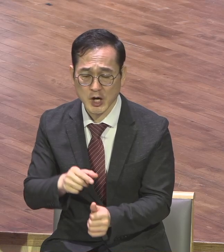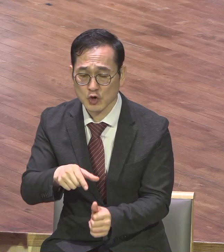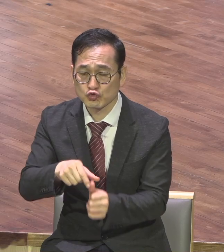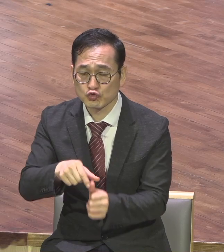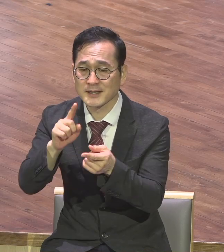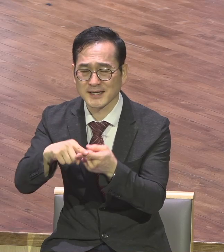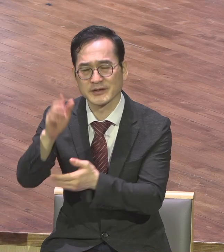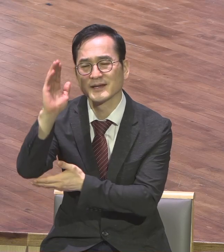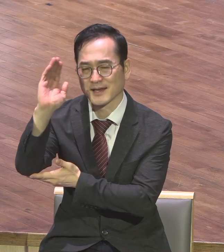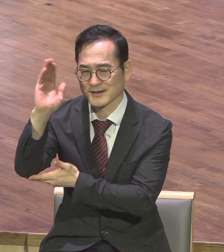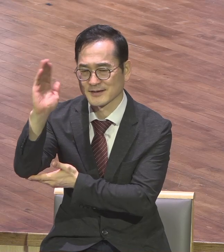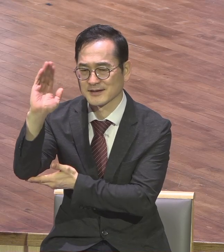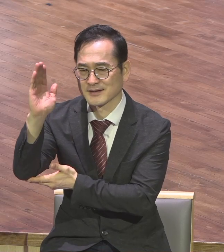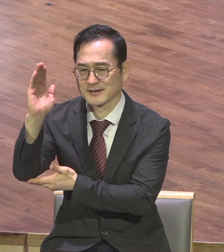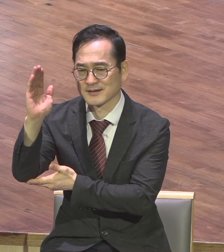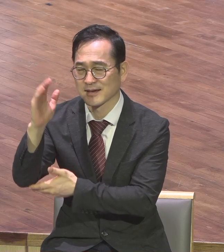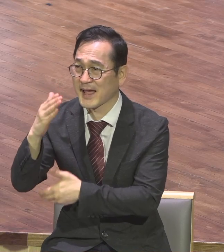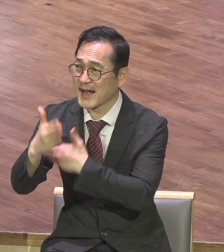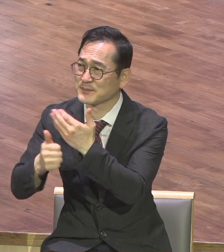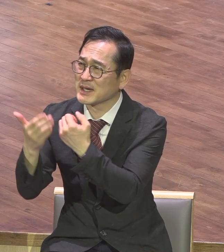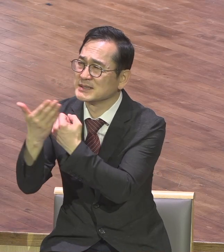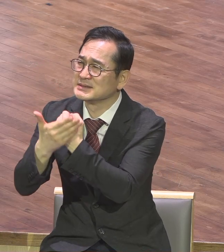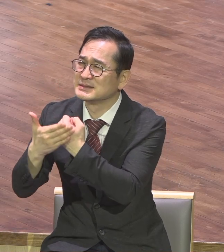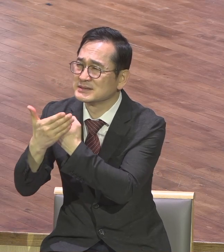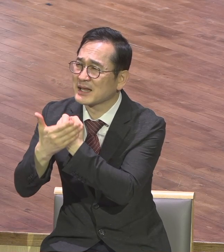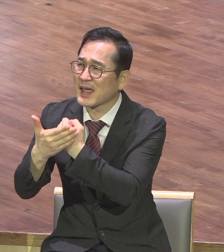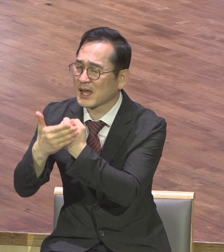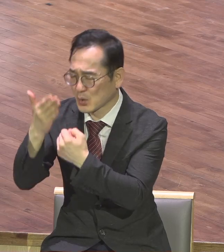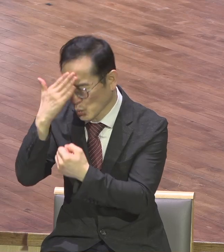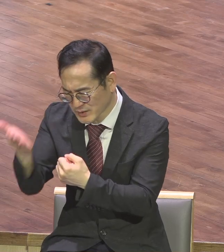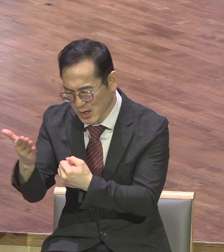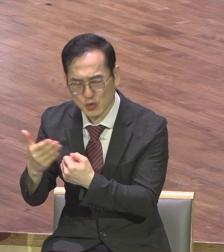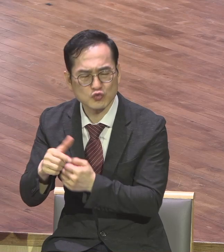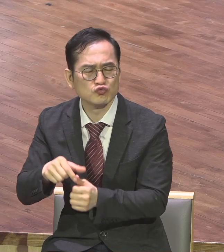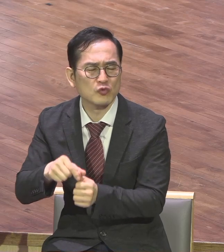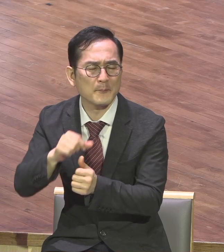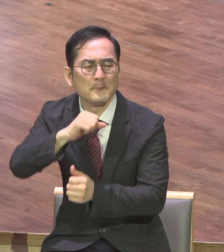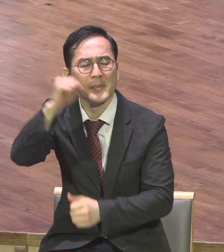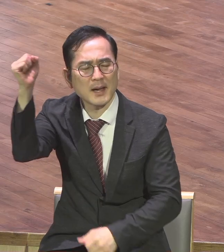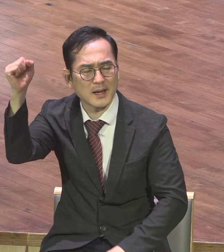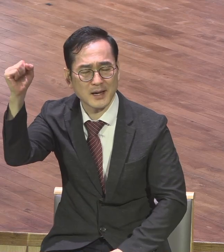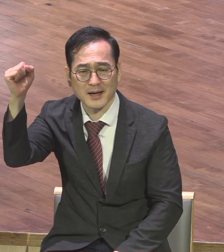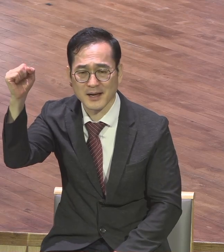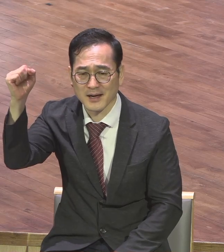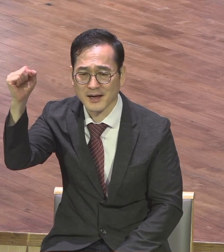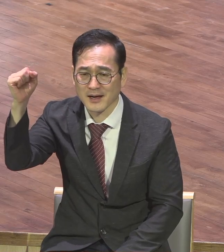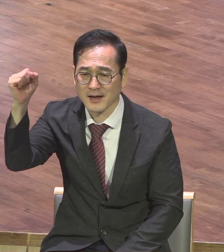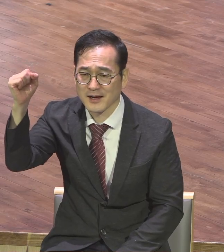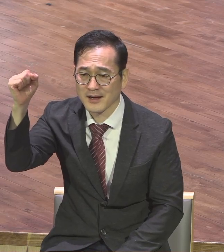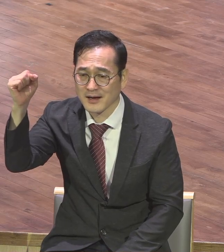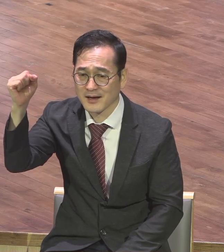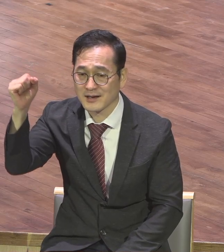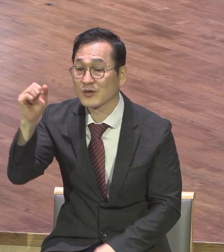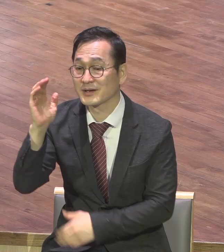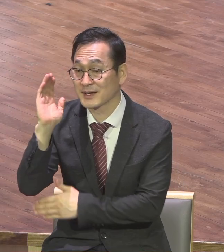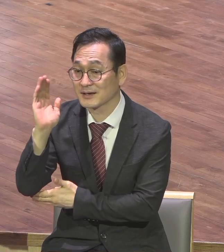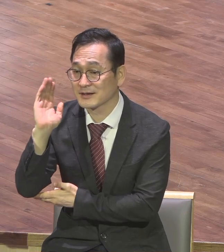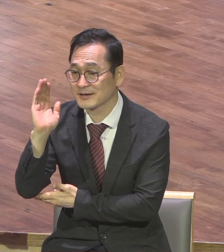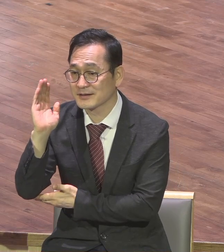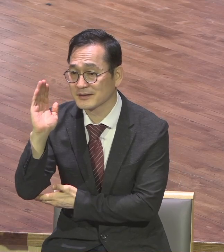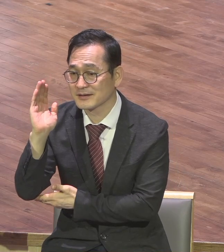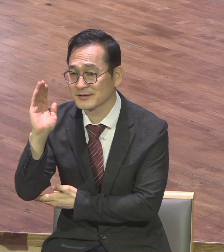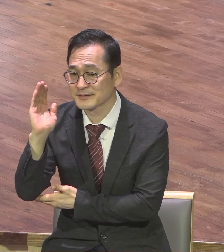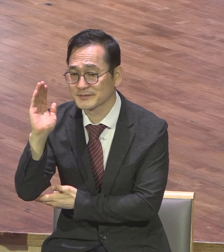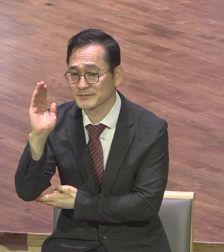다루었습니다. 하나님의 전적인 은혜로 모여 구원 반열에 섰지 않았냐. 하나님 전적 은혜로